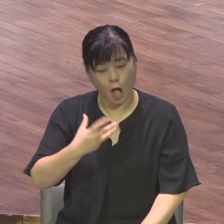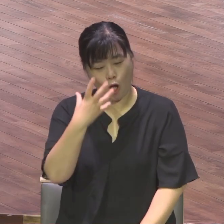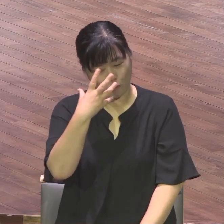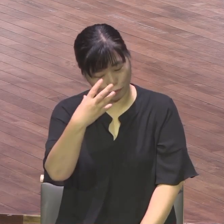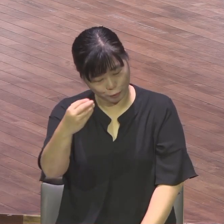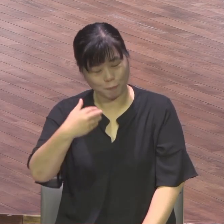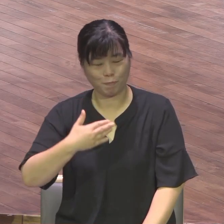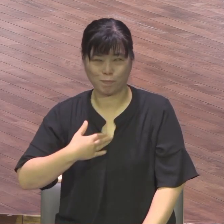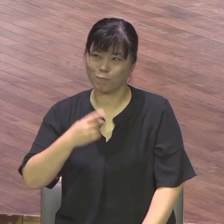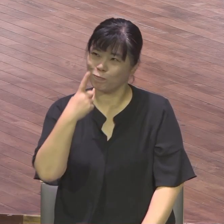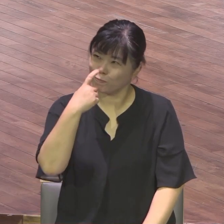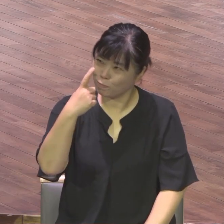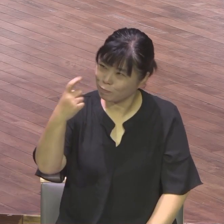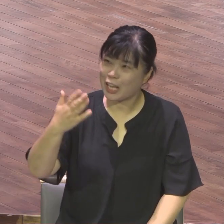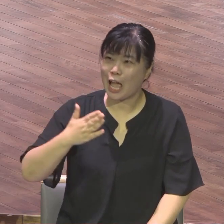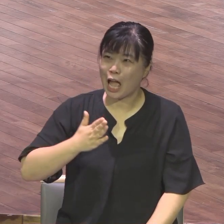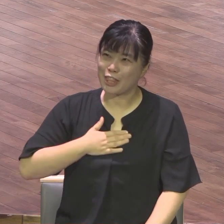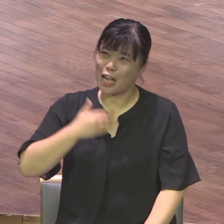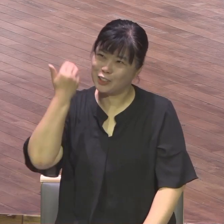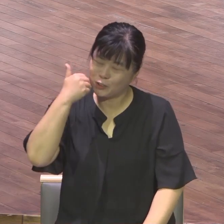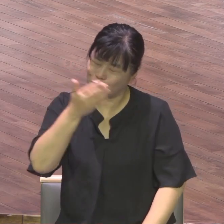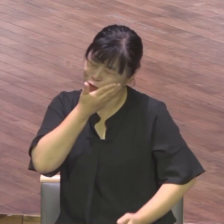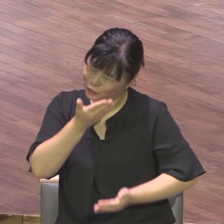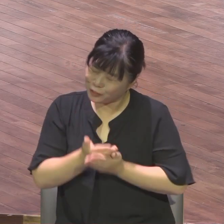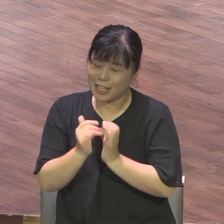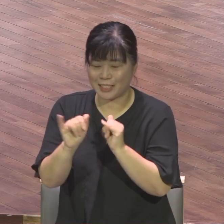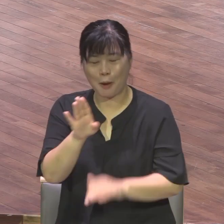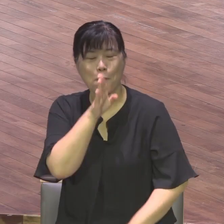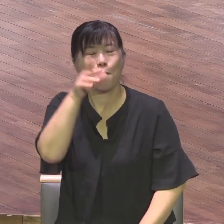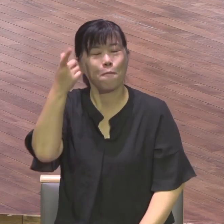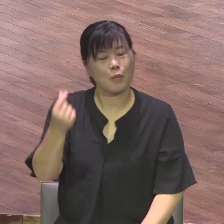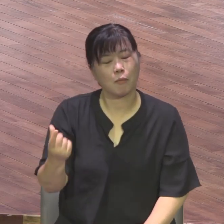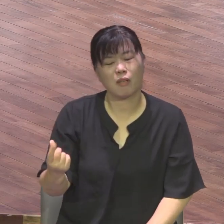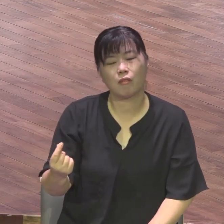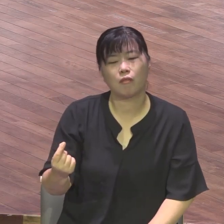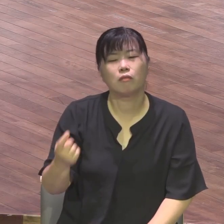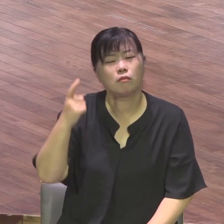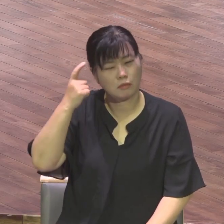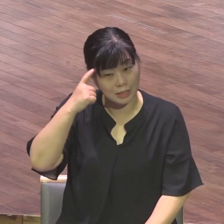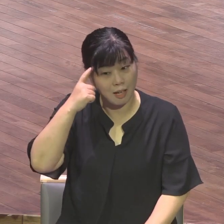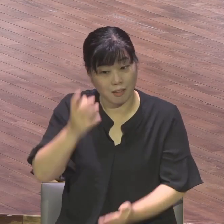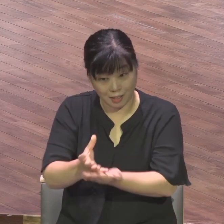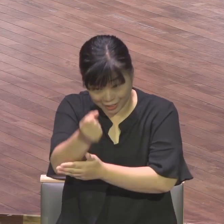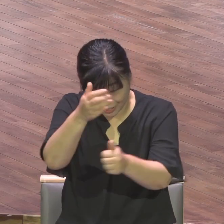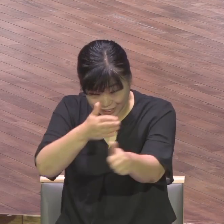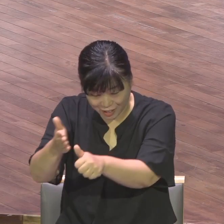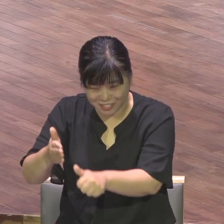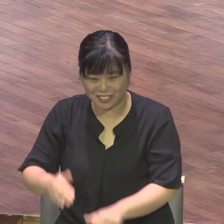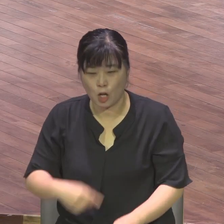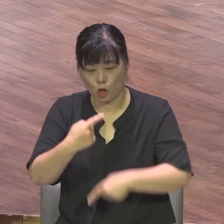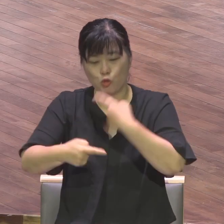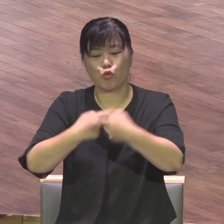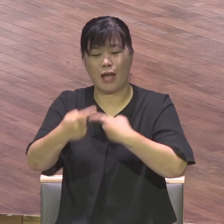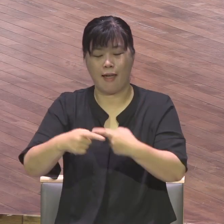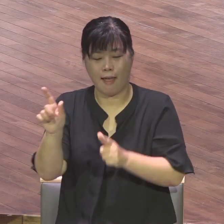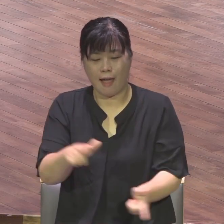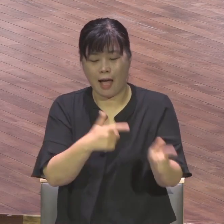쳐다보고 너는 매우 존귀한 자야. 오늘부터 집에 열 번씩 소리 질러. 믿음대로